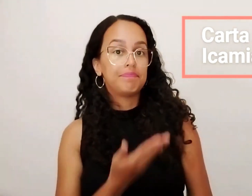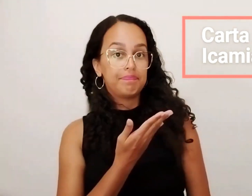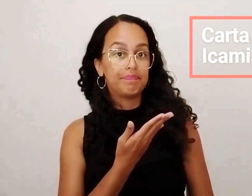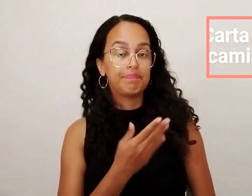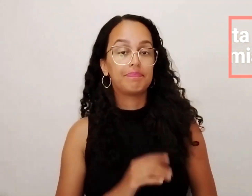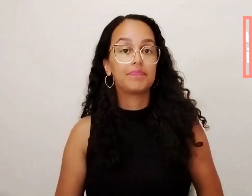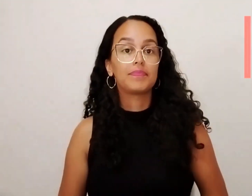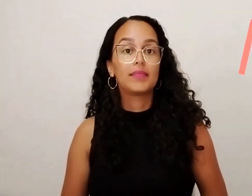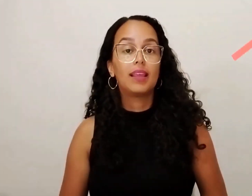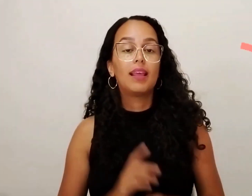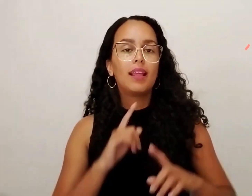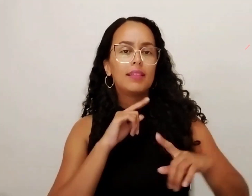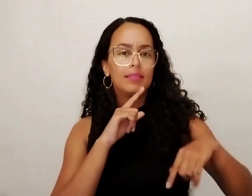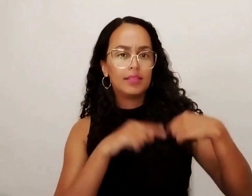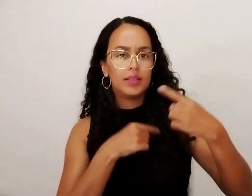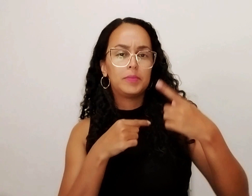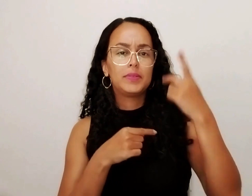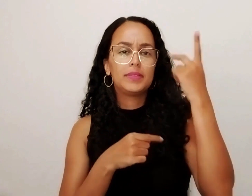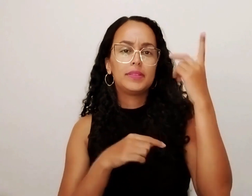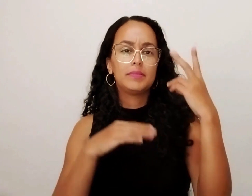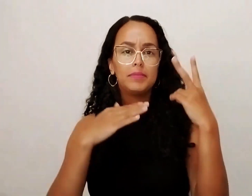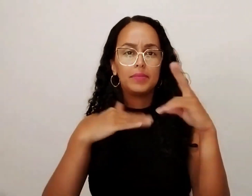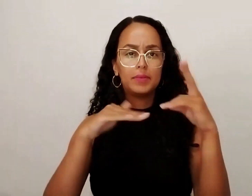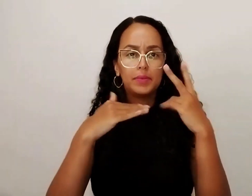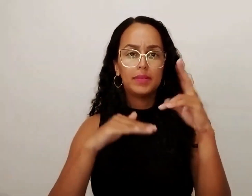Amazonas pedindo mais dinheiro.